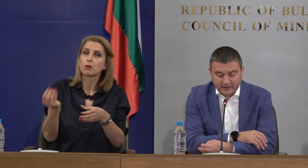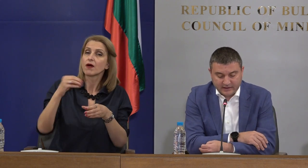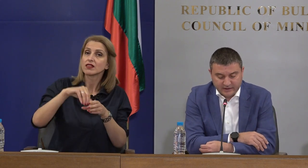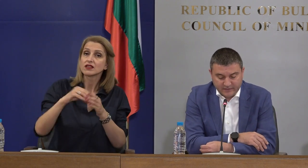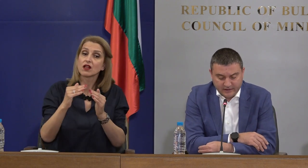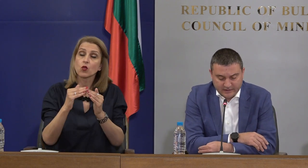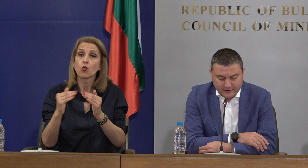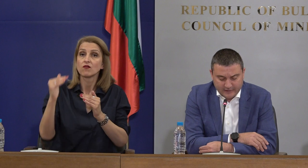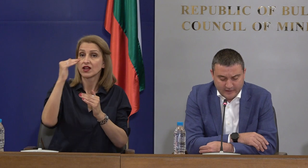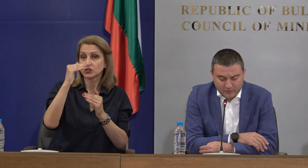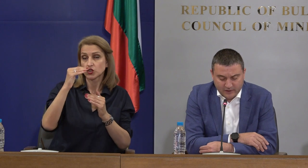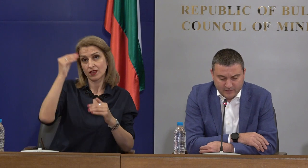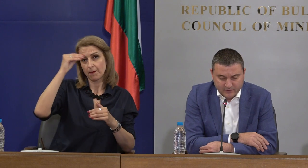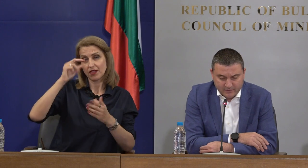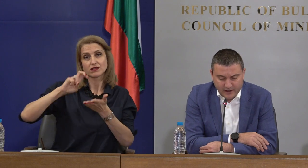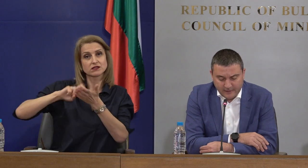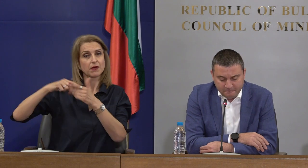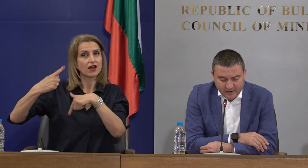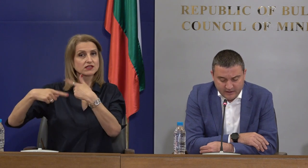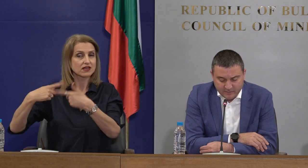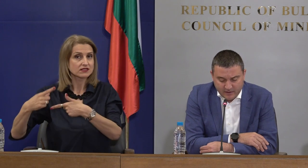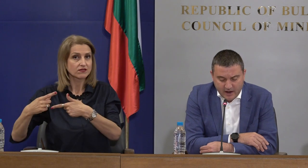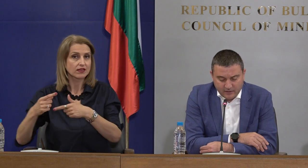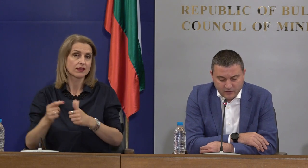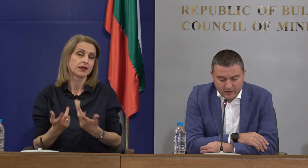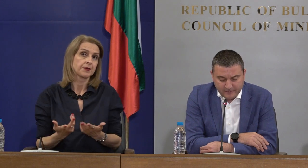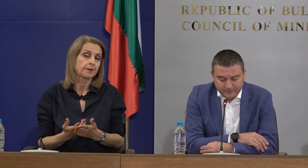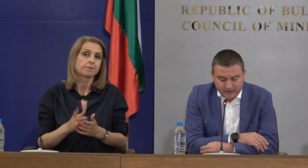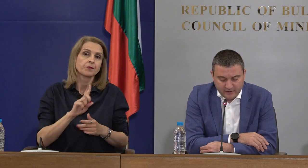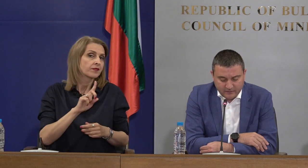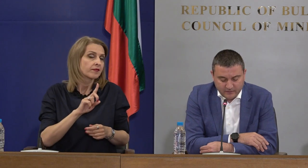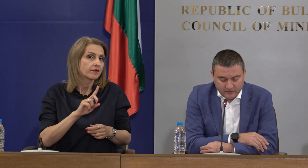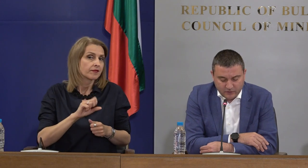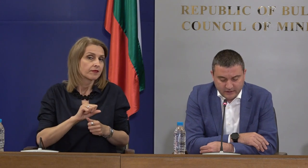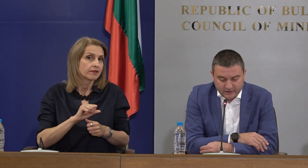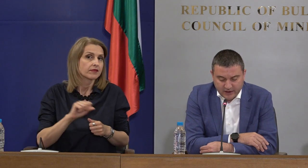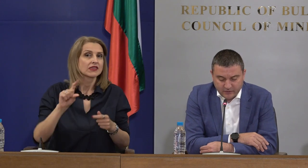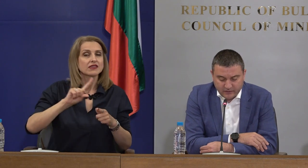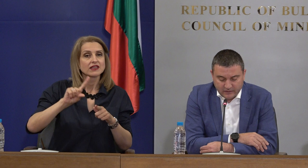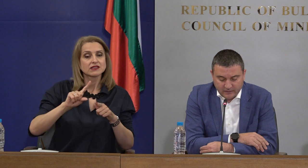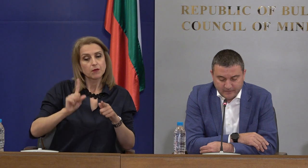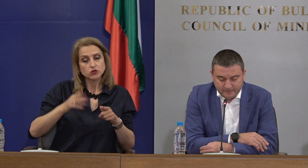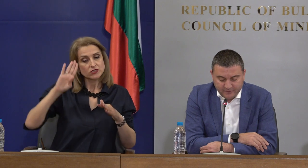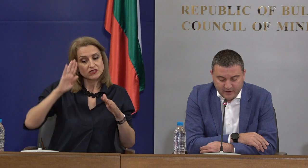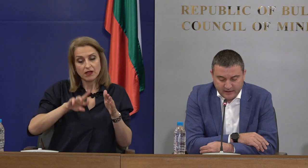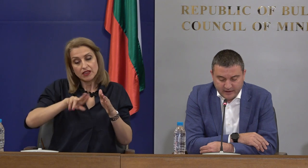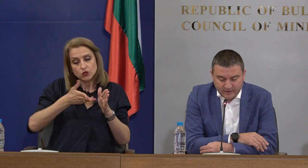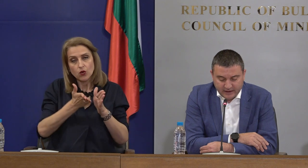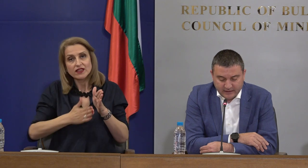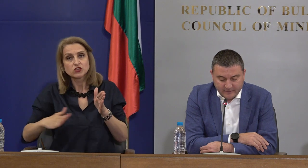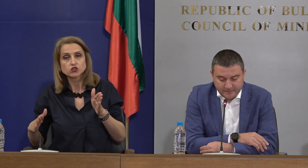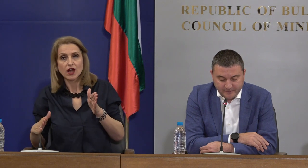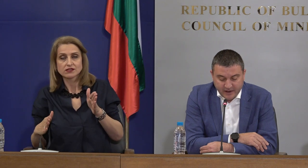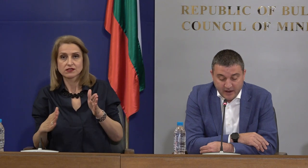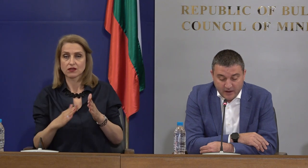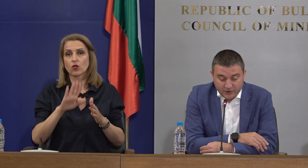Българската банка за развитие, за да не се подлага под съмнение изпълнението на другата част от нейния